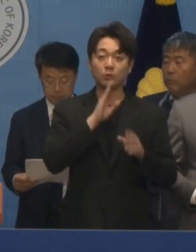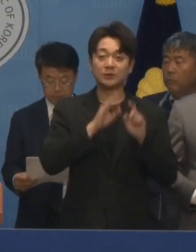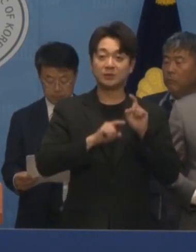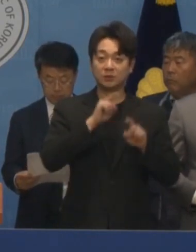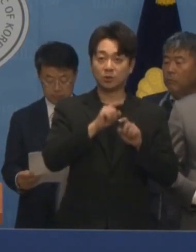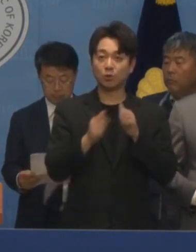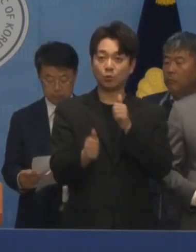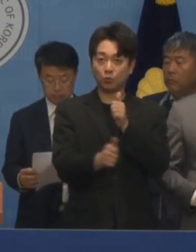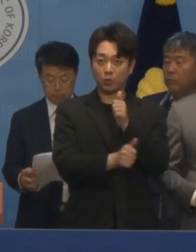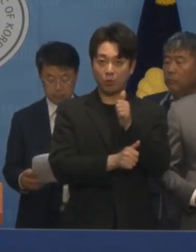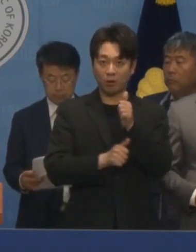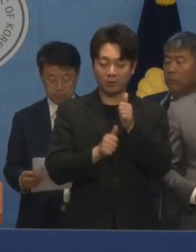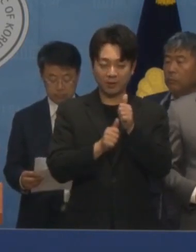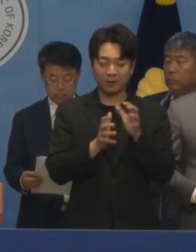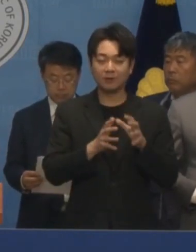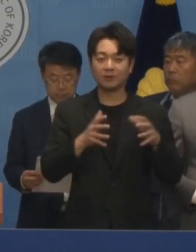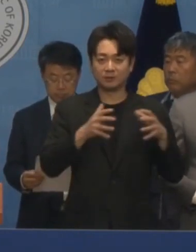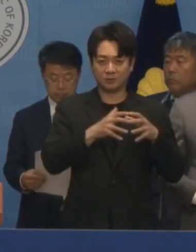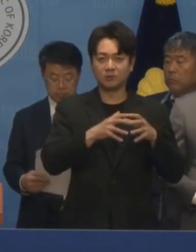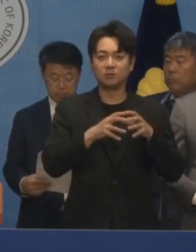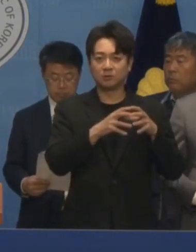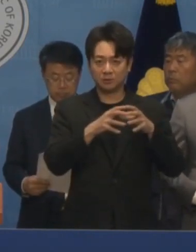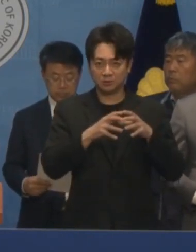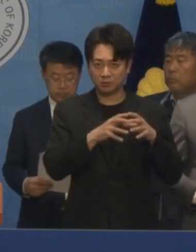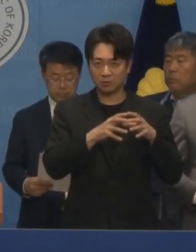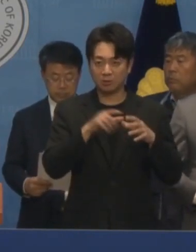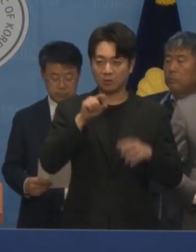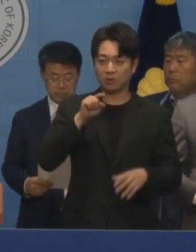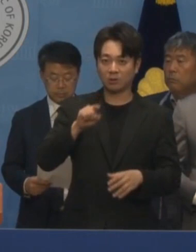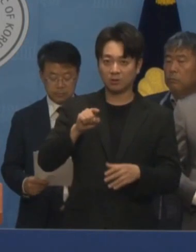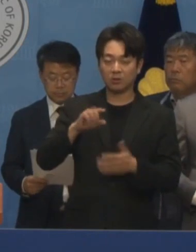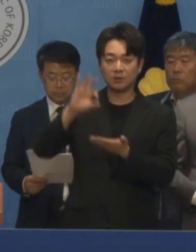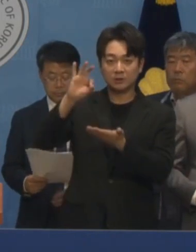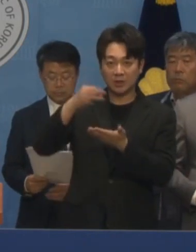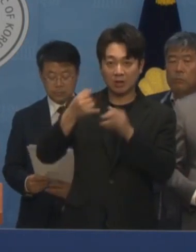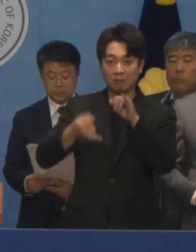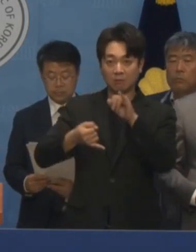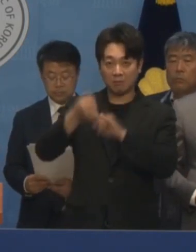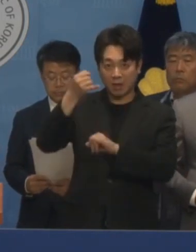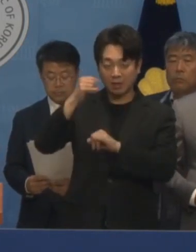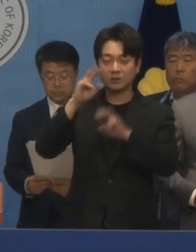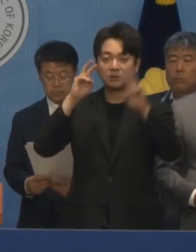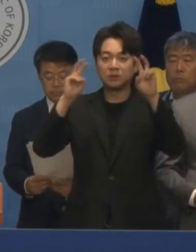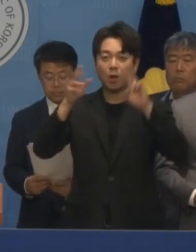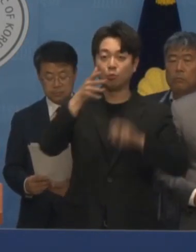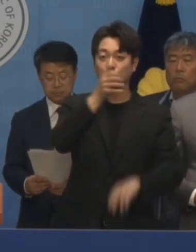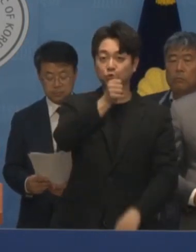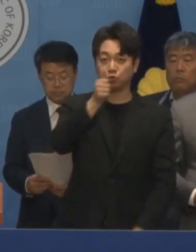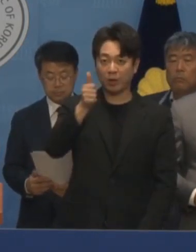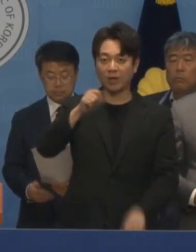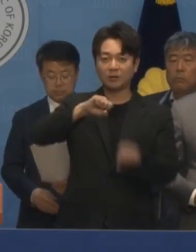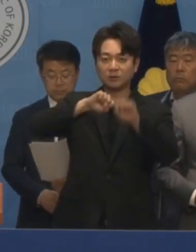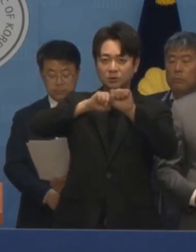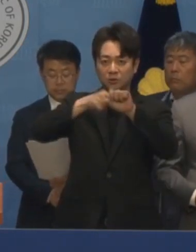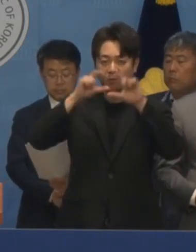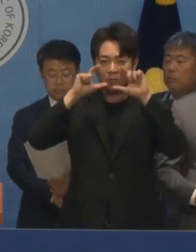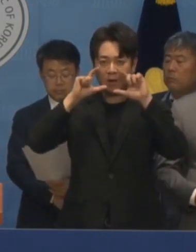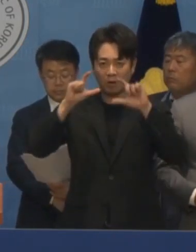실천 국회의원단을 중심으로 상습 체불 사업주의 강력한 제재와 피해